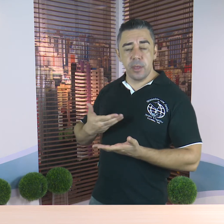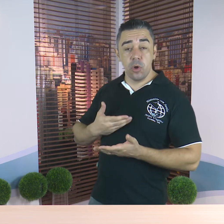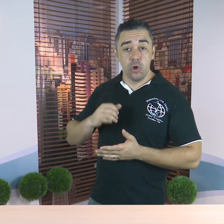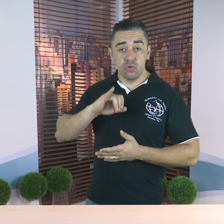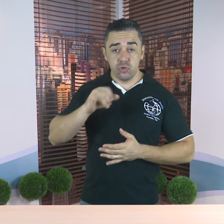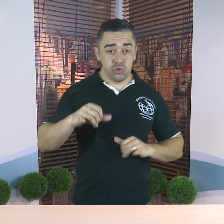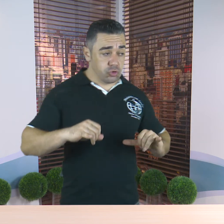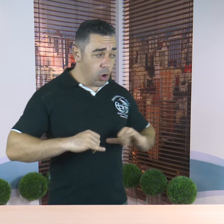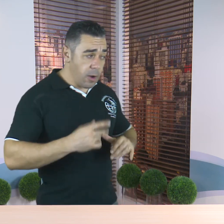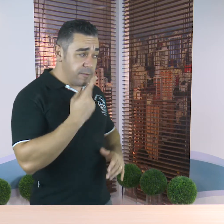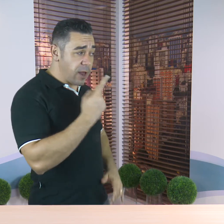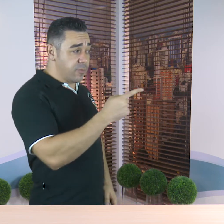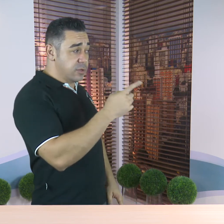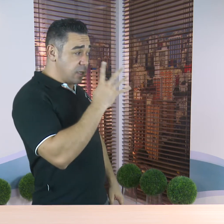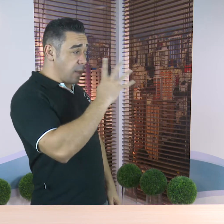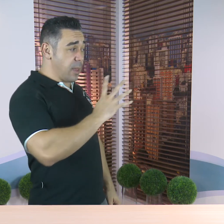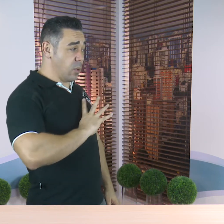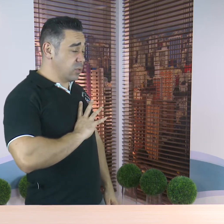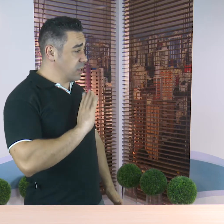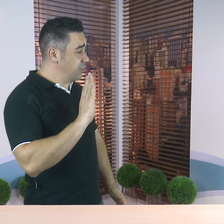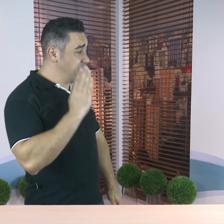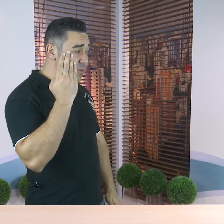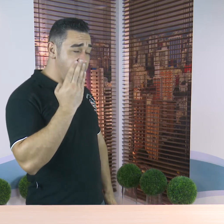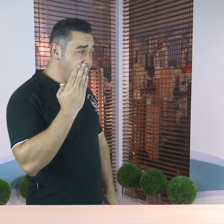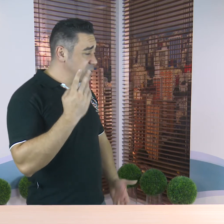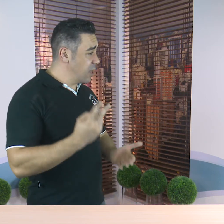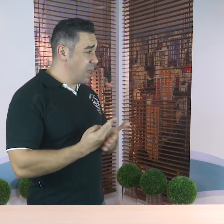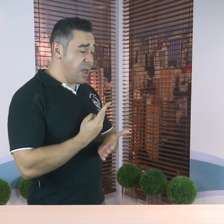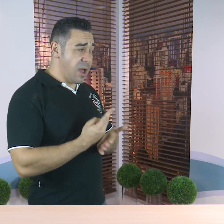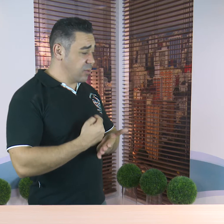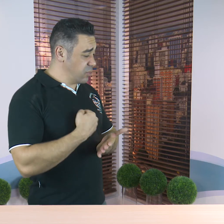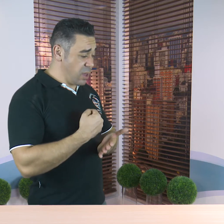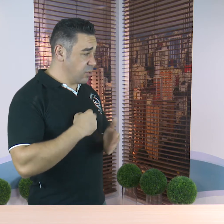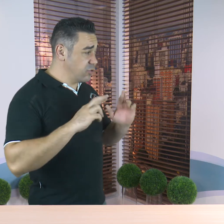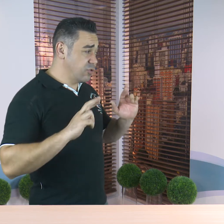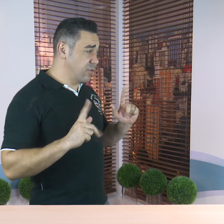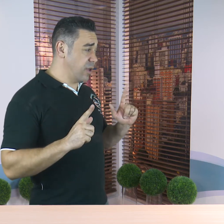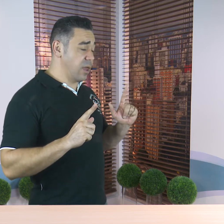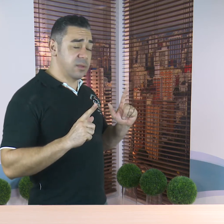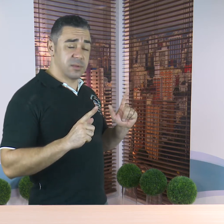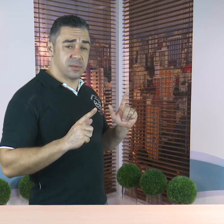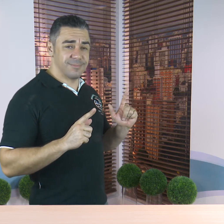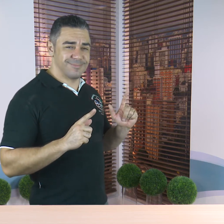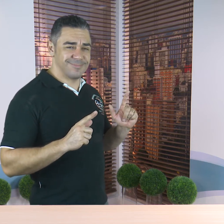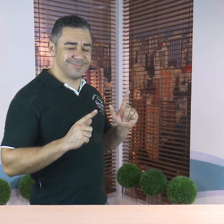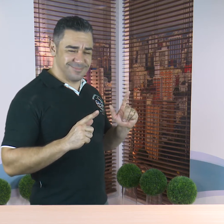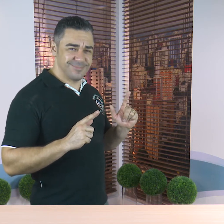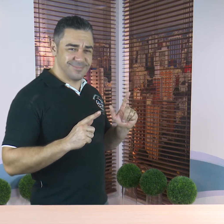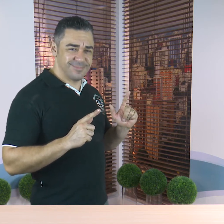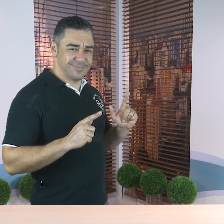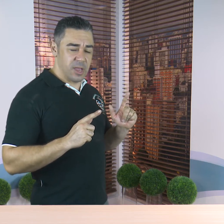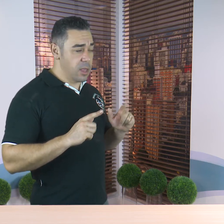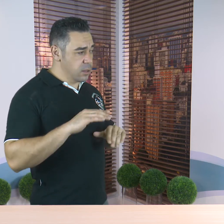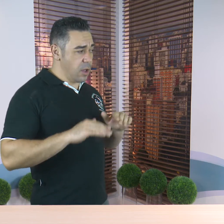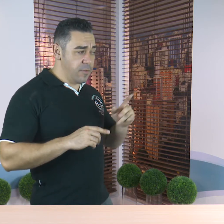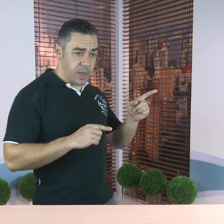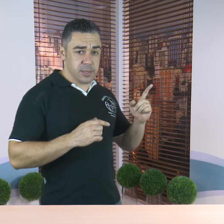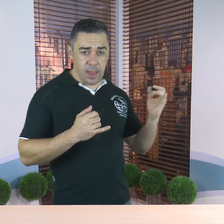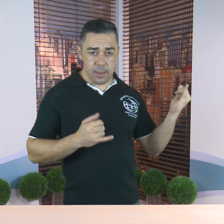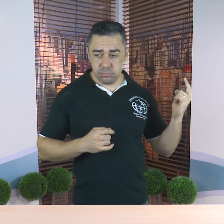está acusando-o falsamente e sem fundamento, ainda que trate de parecer prudente e sábio. Ao